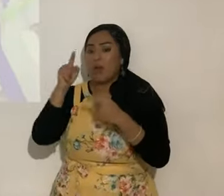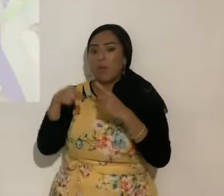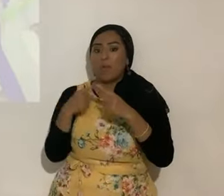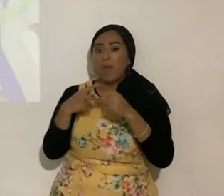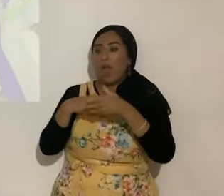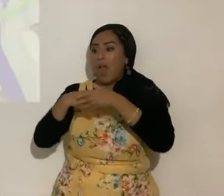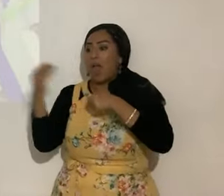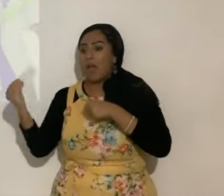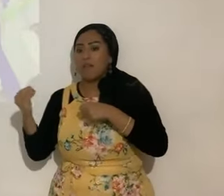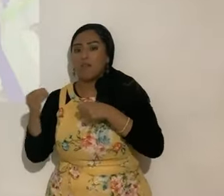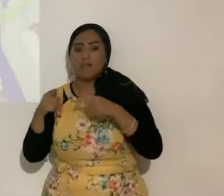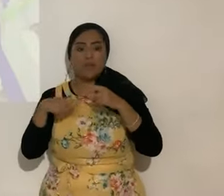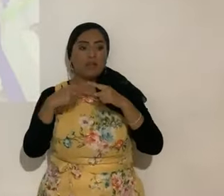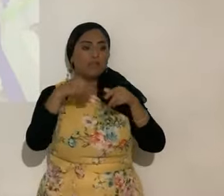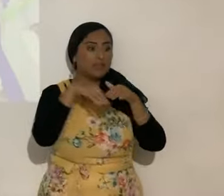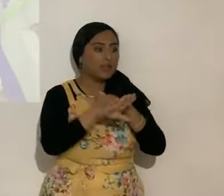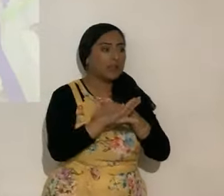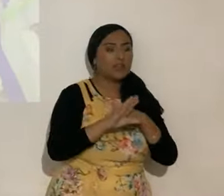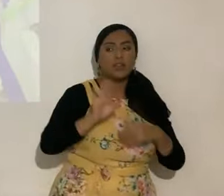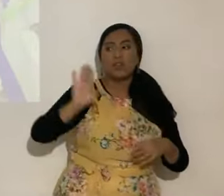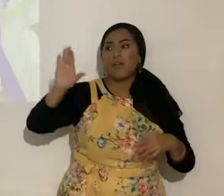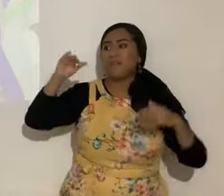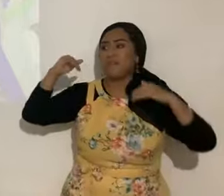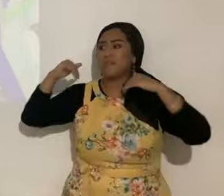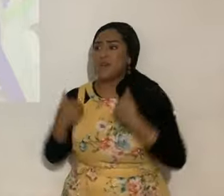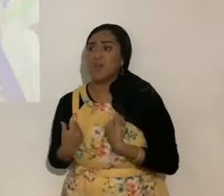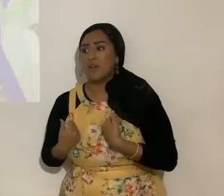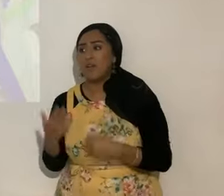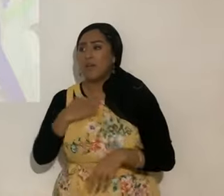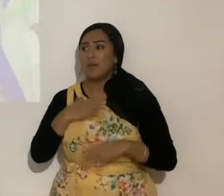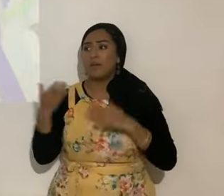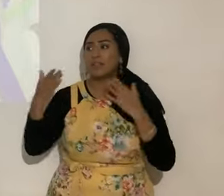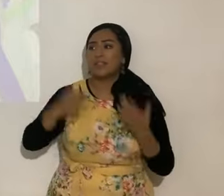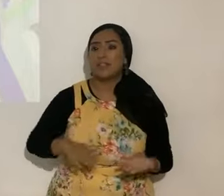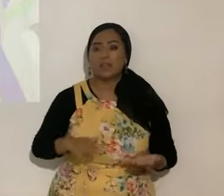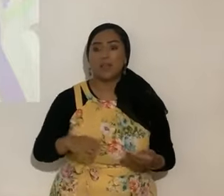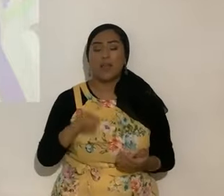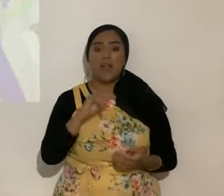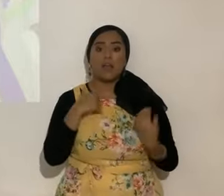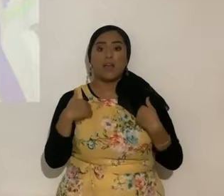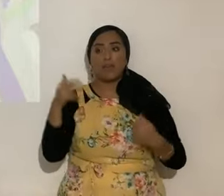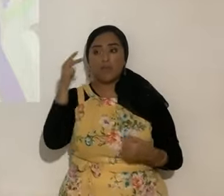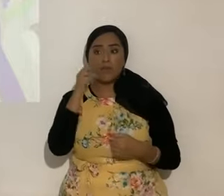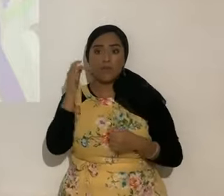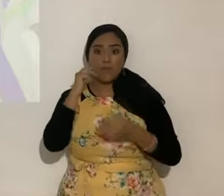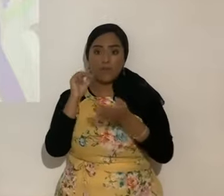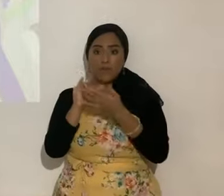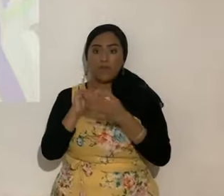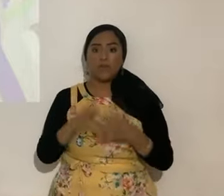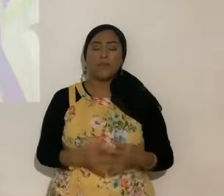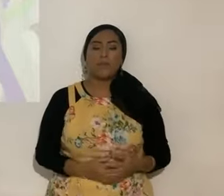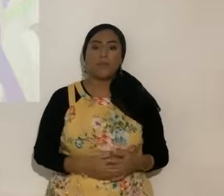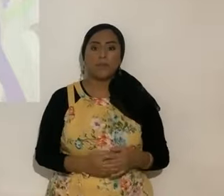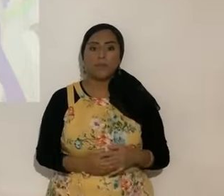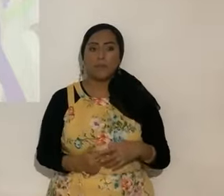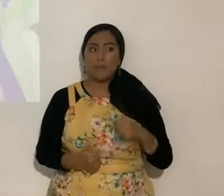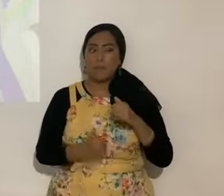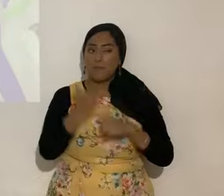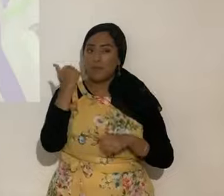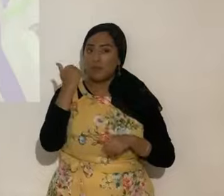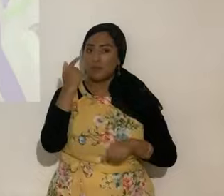entras, o por esto, o por el otro. Por tu culpa me estoy muriendo. He oído decirlo esto, la gran